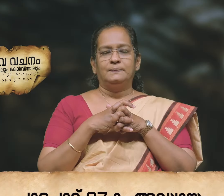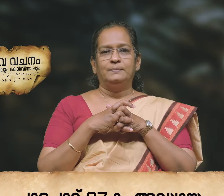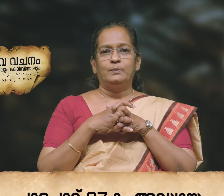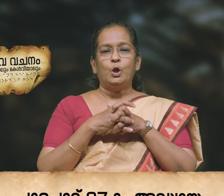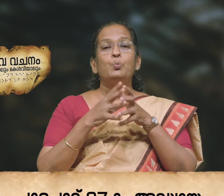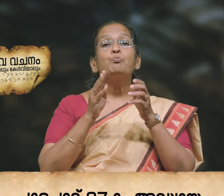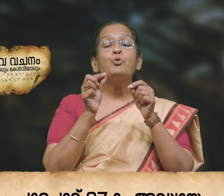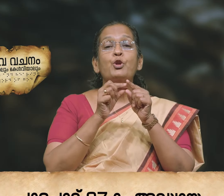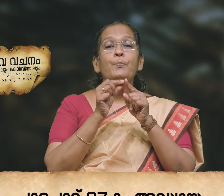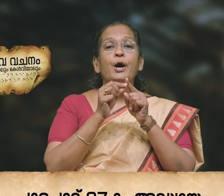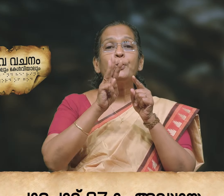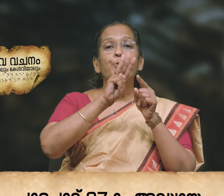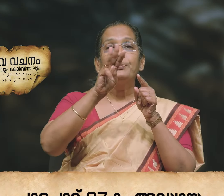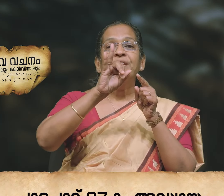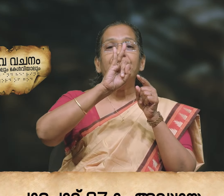പുറപ്പാട് 37 അധ്യായം.